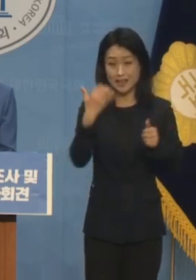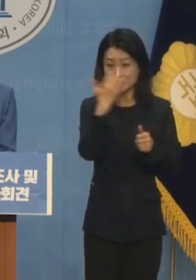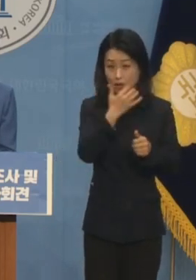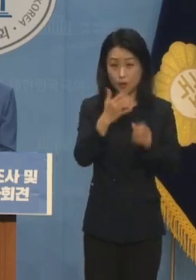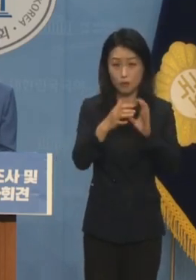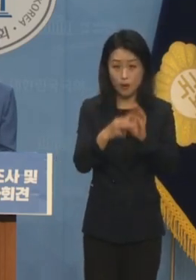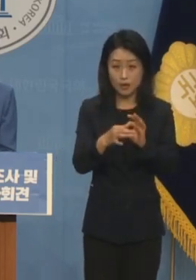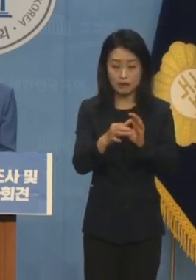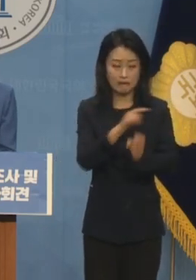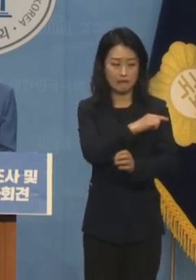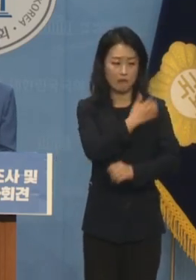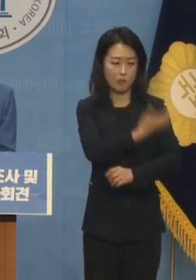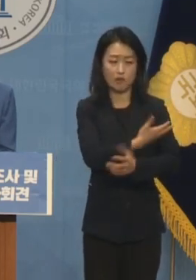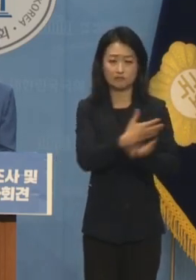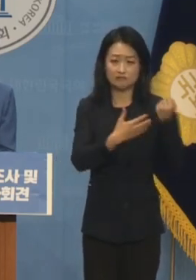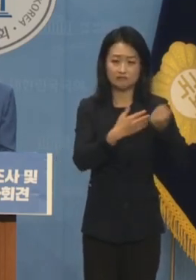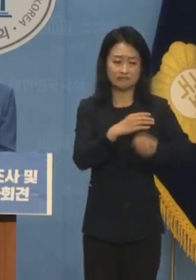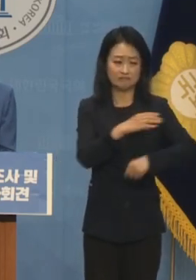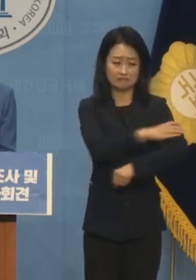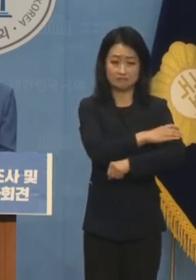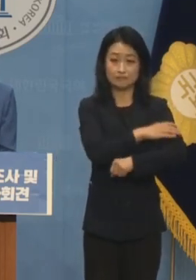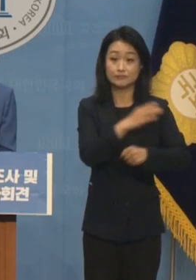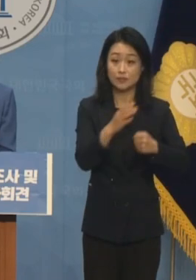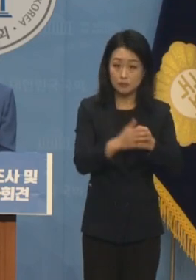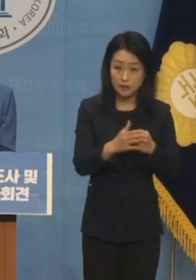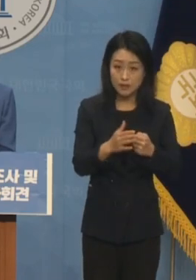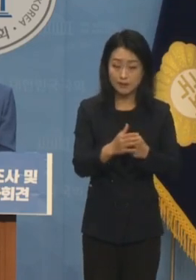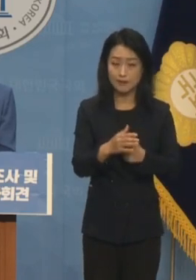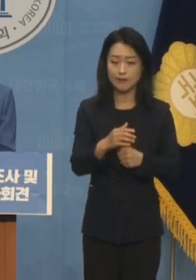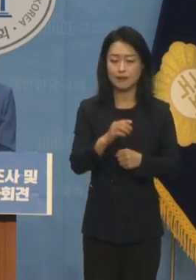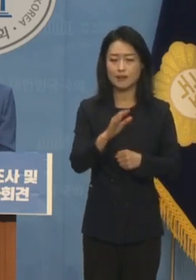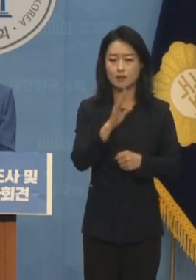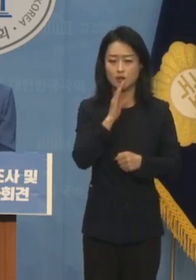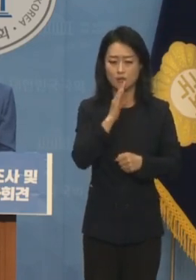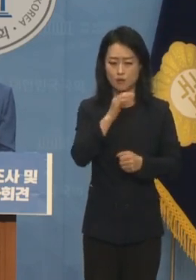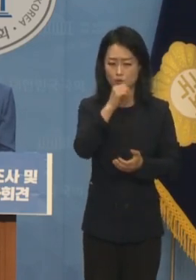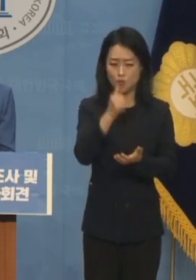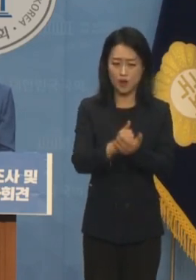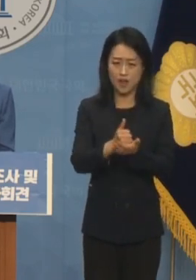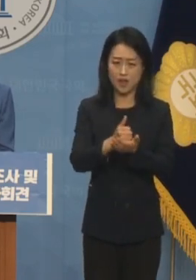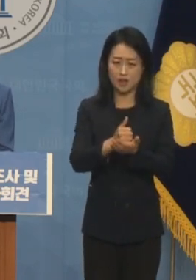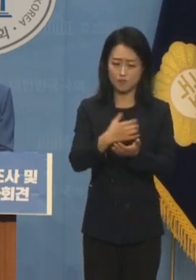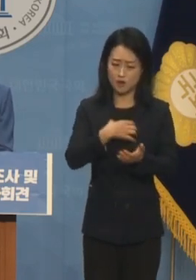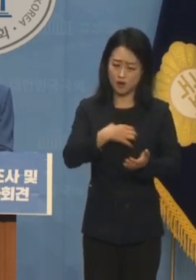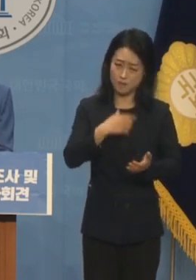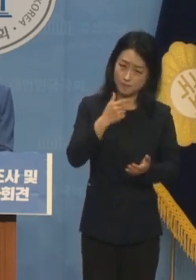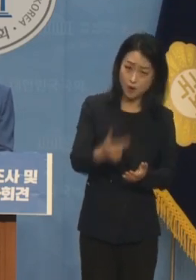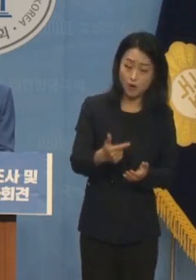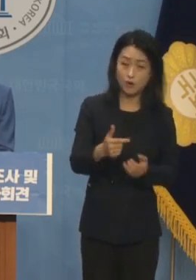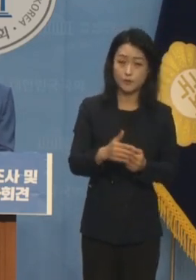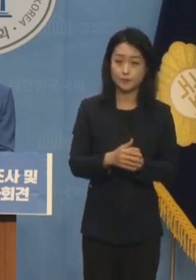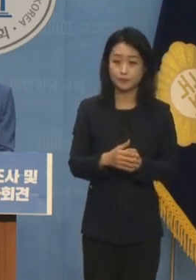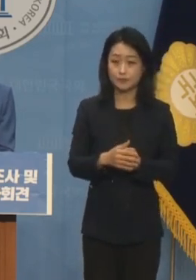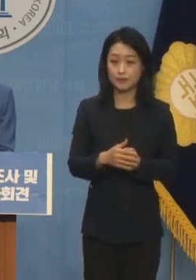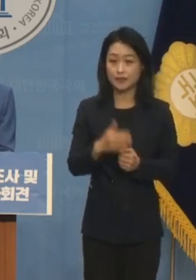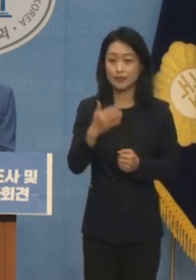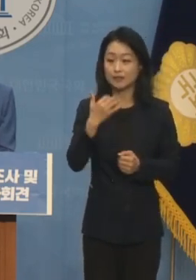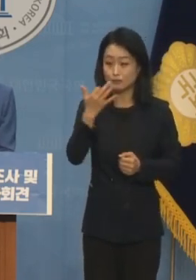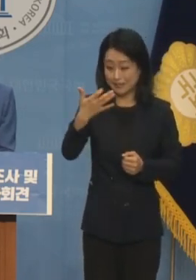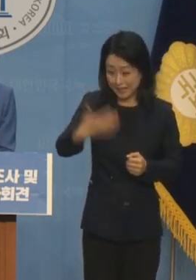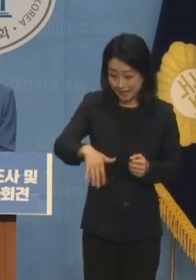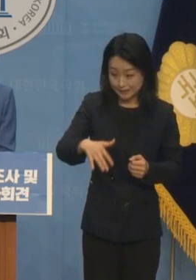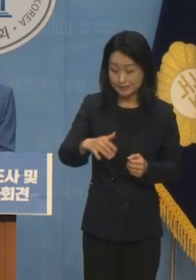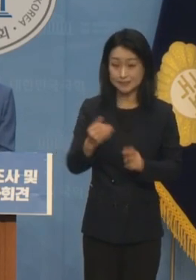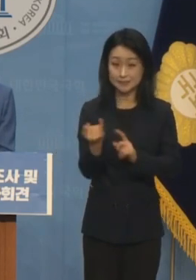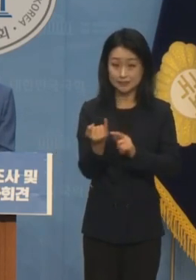특수 권력 관계에 의한 강력 범죄로 다뤄집니다. 미성년 대상 그루밍 범죄 여부도 확인해봐야